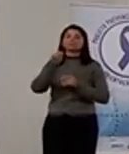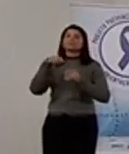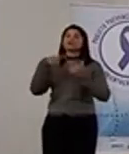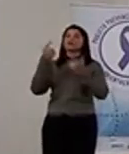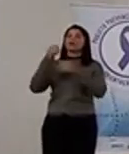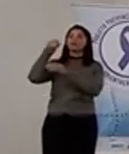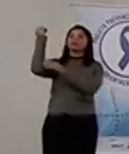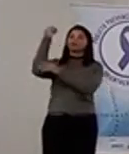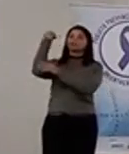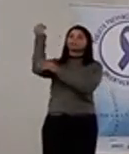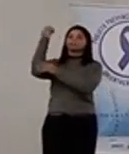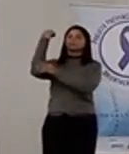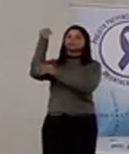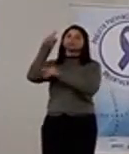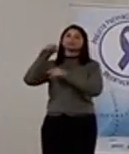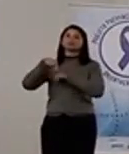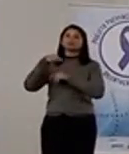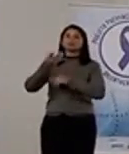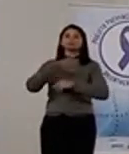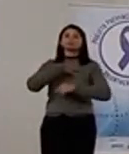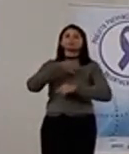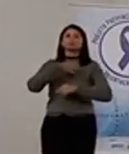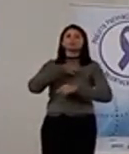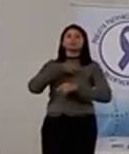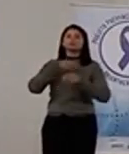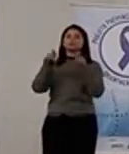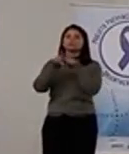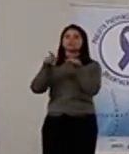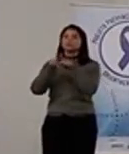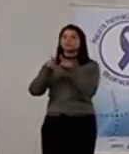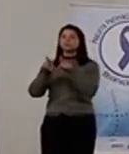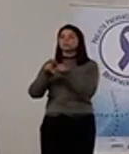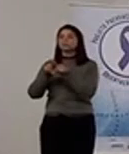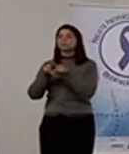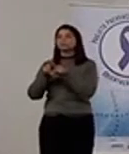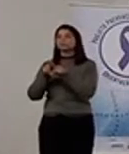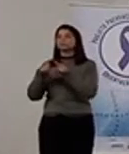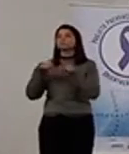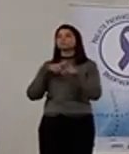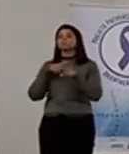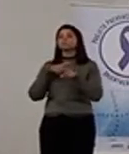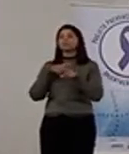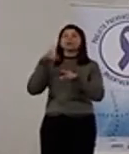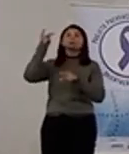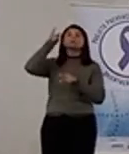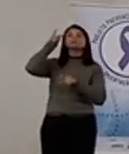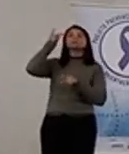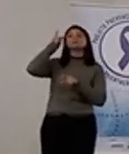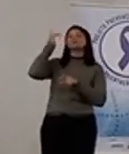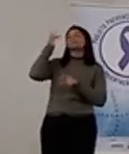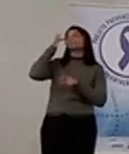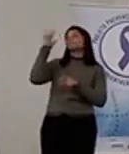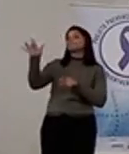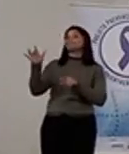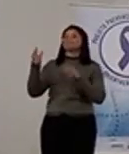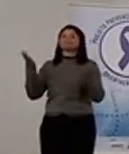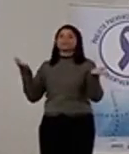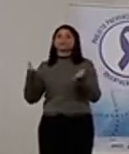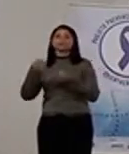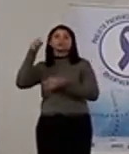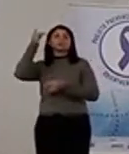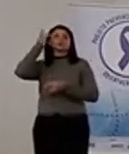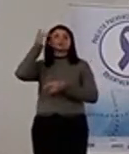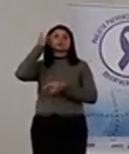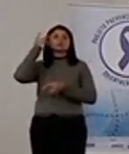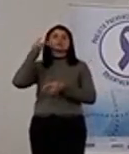Alegre, e tem outro que já funciona na Bahia também, os CIATES. Então, eles são importantes para... Agora, em São Paulo, não sei se tem algum CIATES ainda